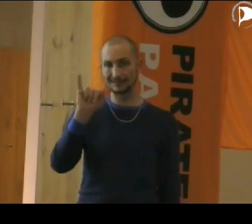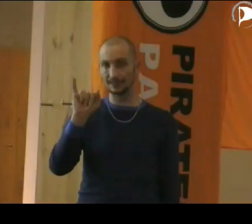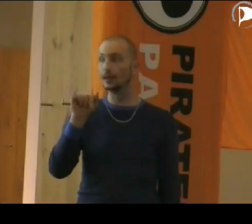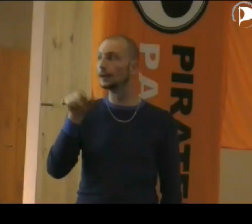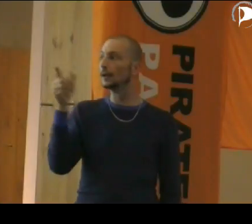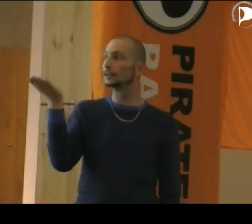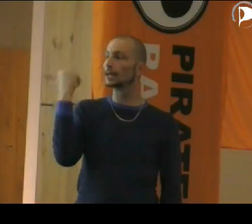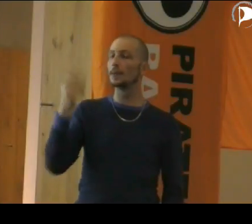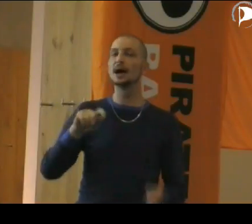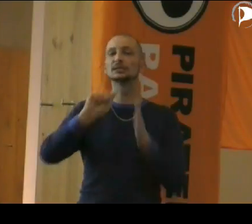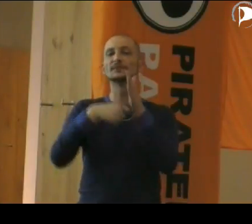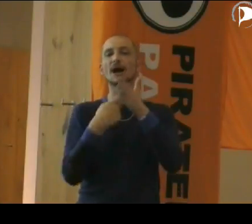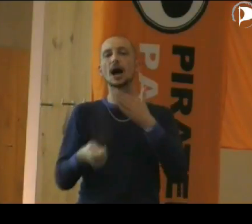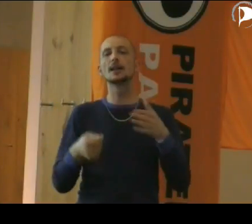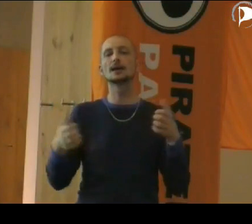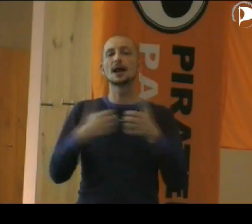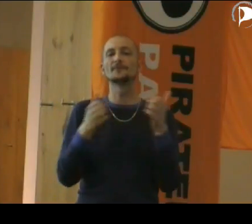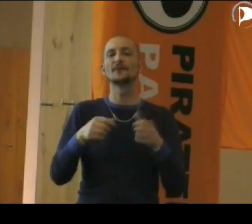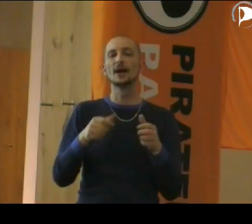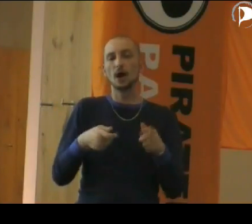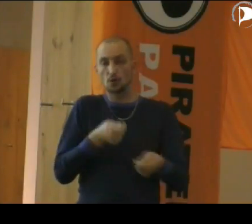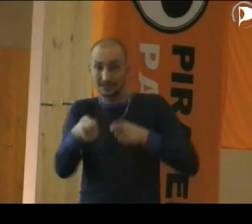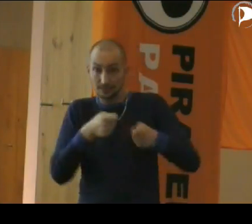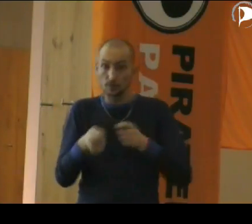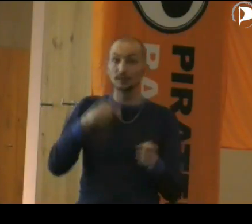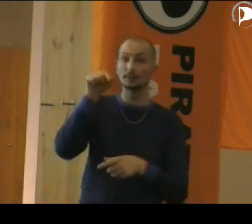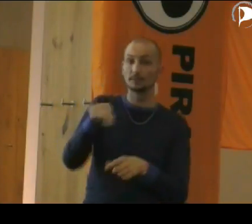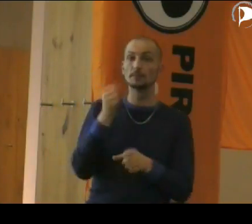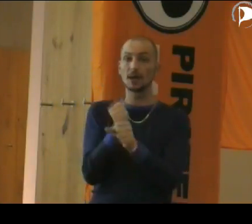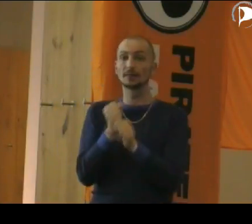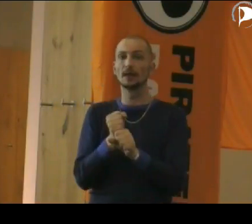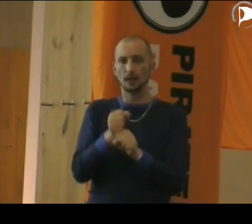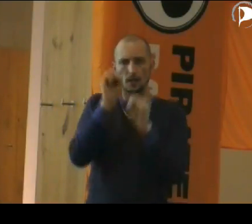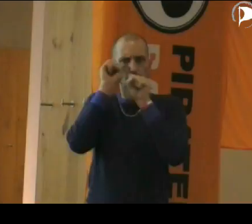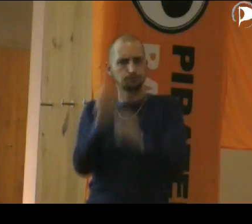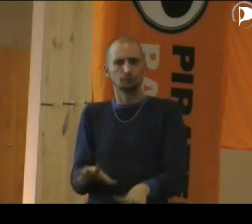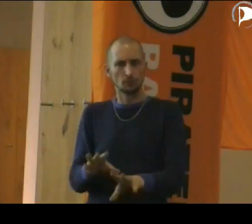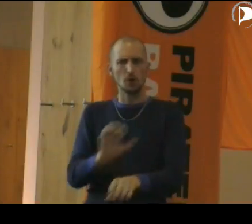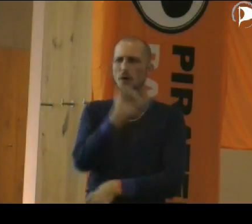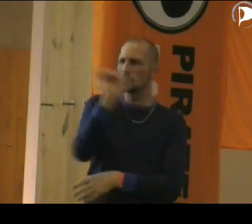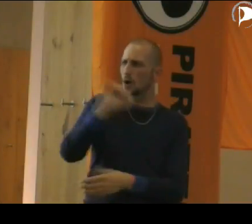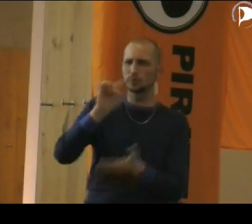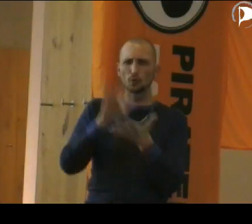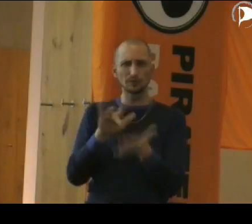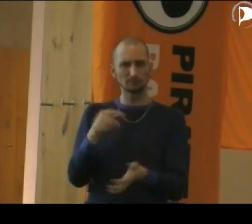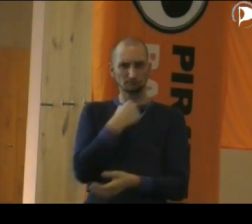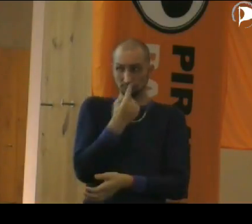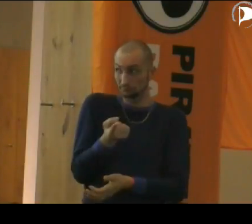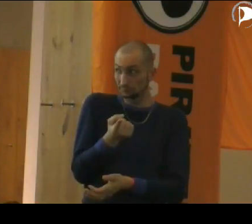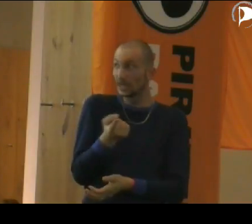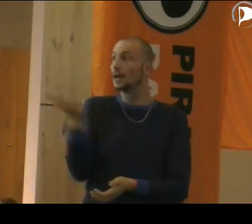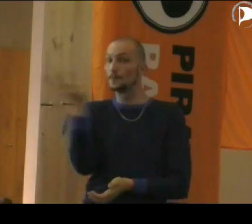wahlkampfmanager gewesen mit puder und hass relativ schnell dann glaube ich aufgeschmissen kannst du uns näher erläutern warum dann tragen